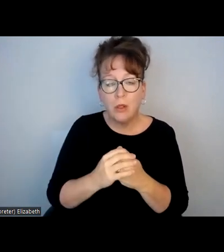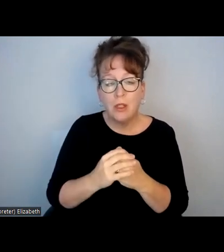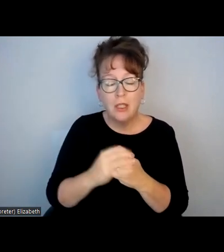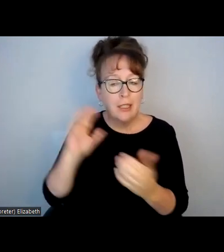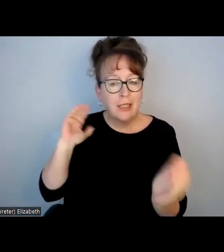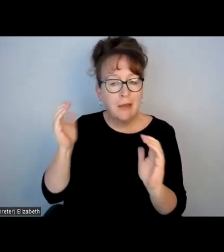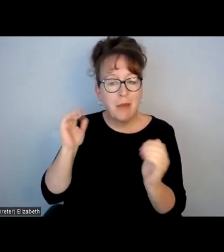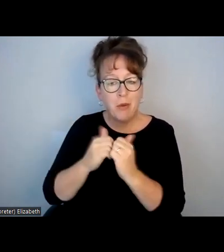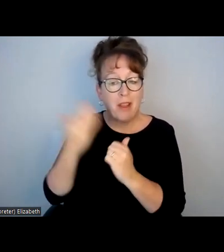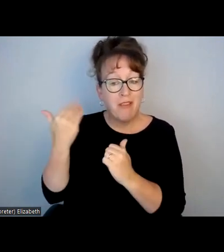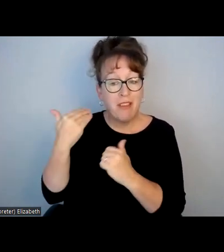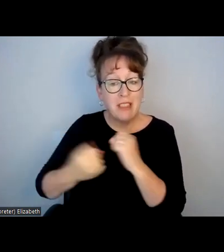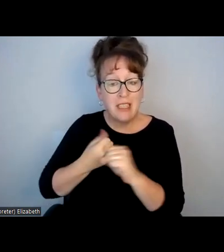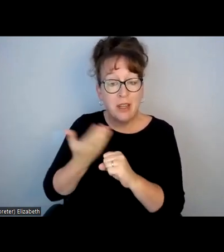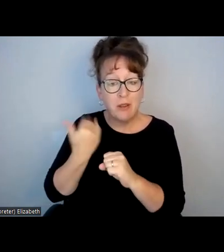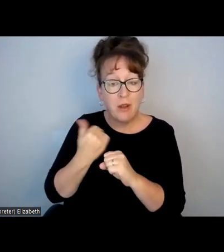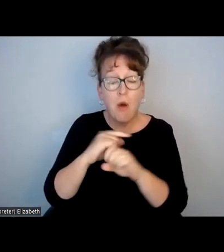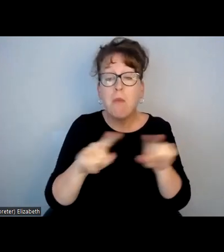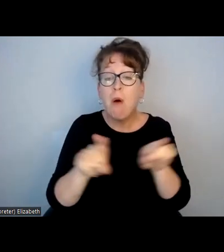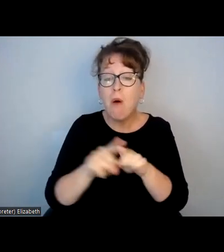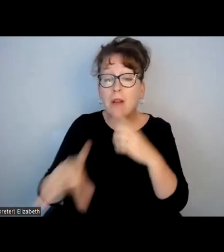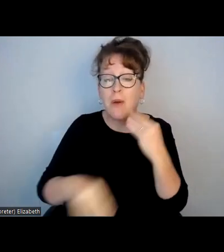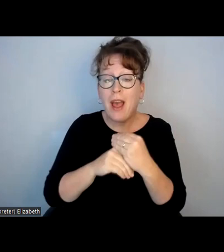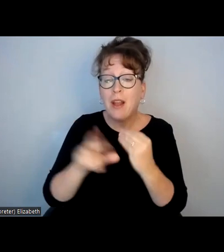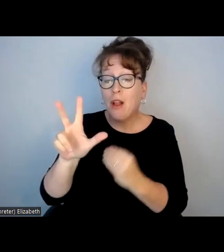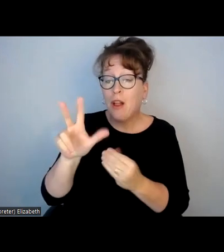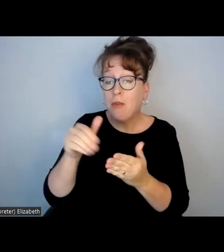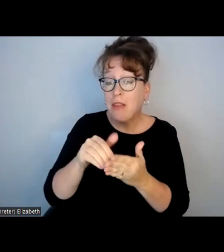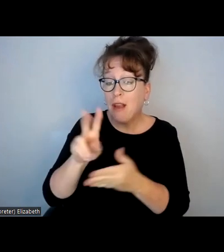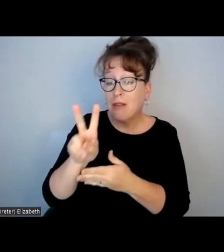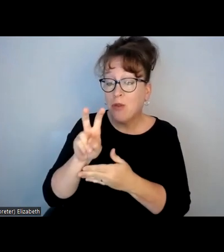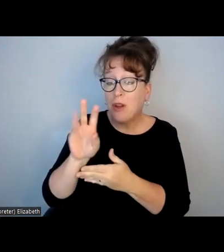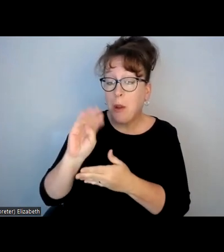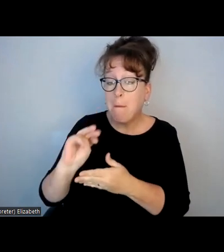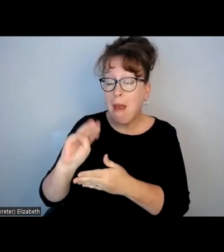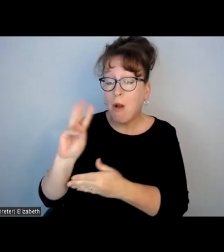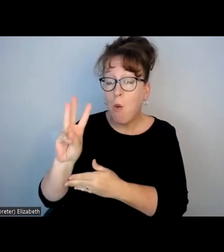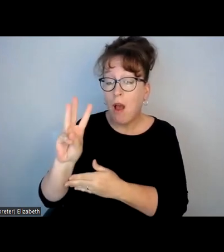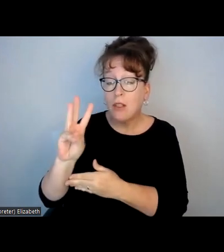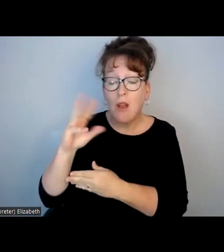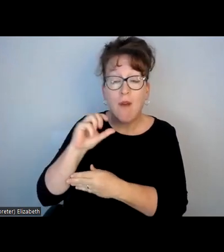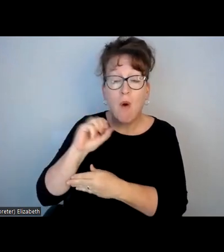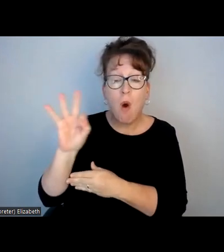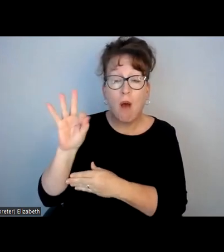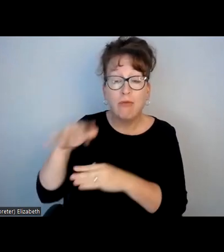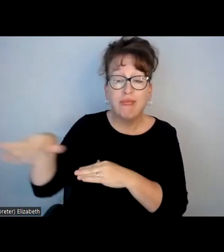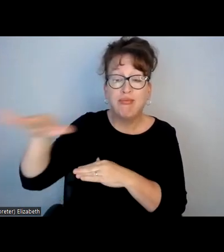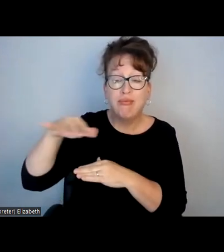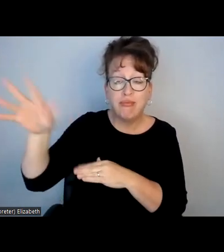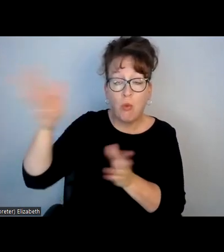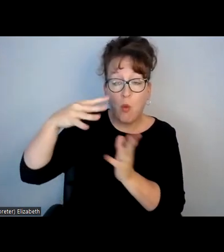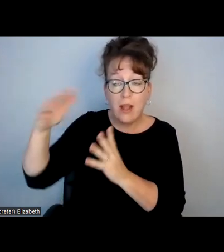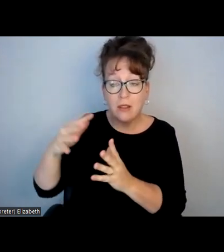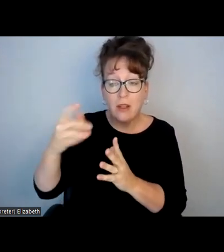algo que se ha tratado de comenzar en los últimos 15 años es que nos